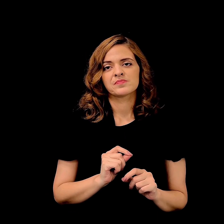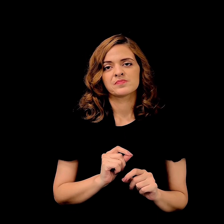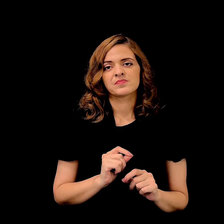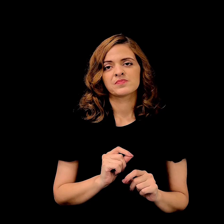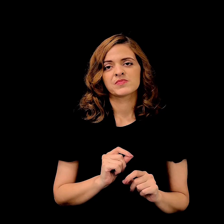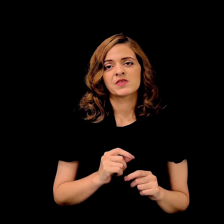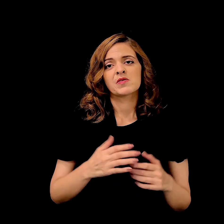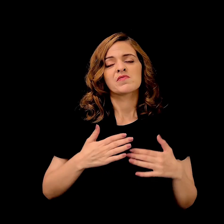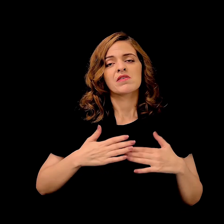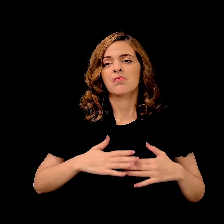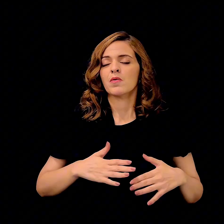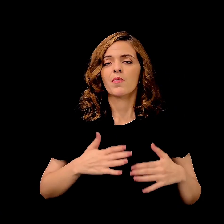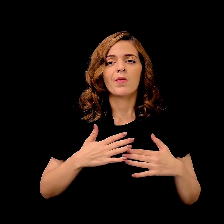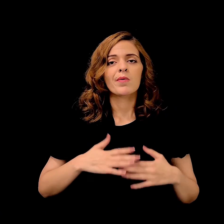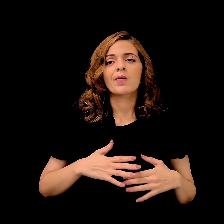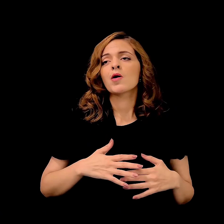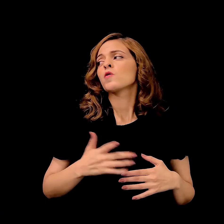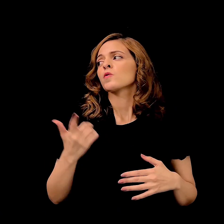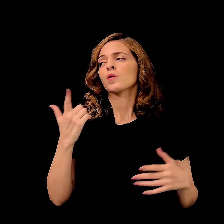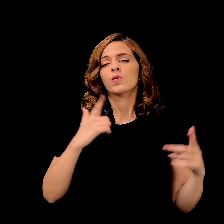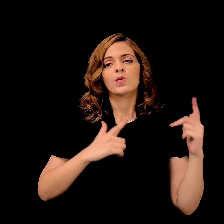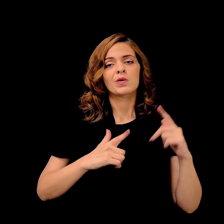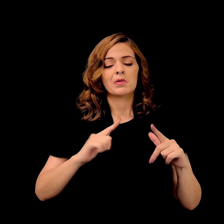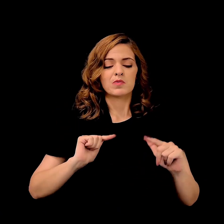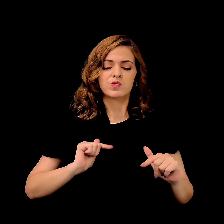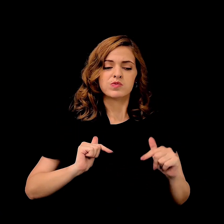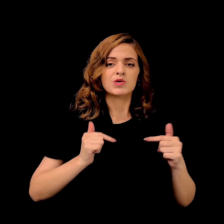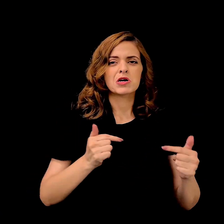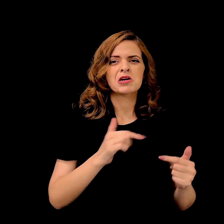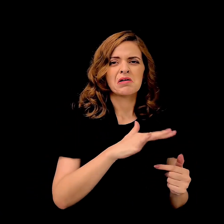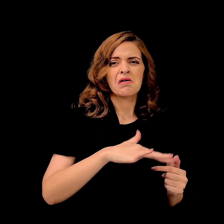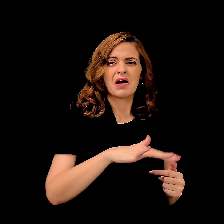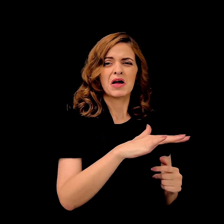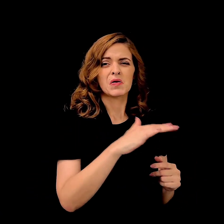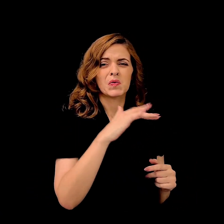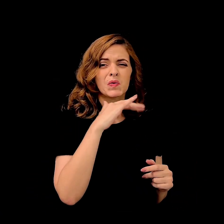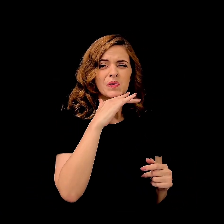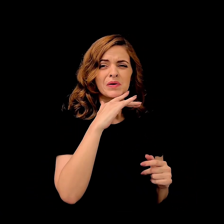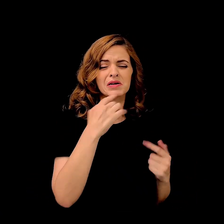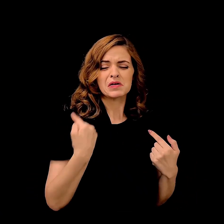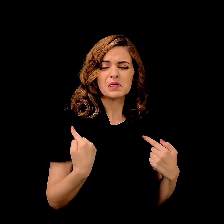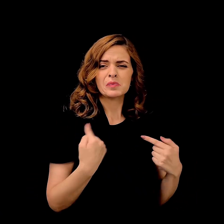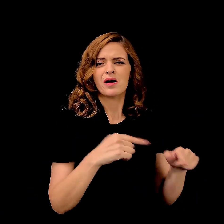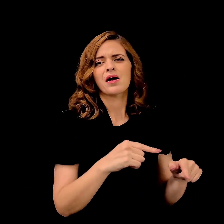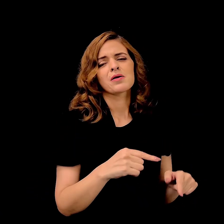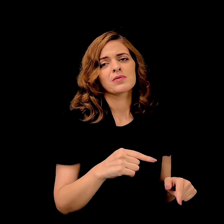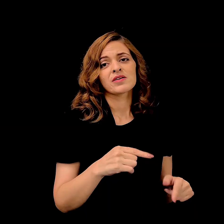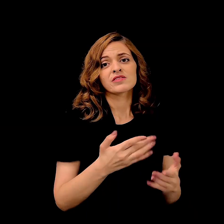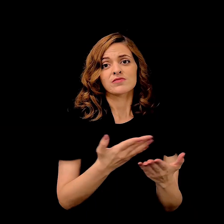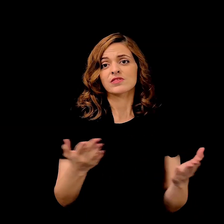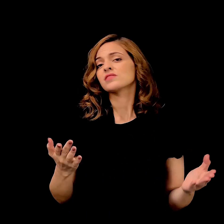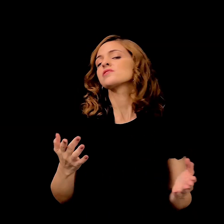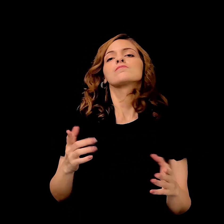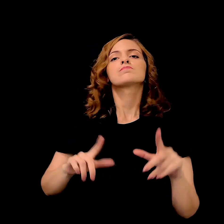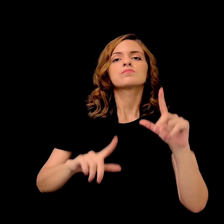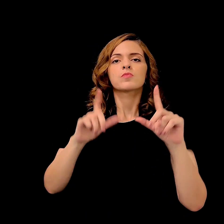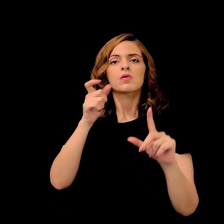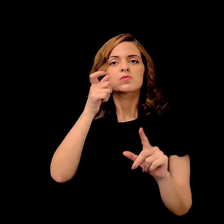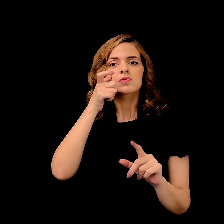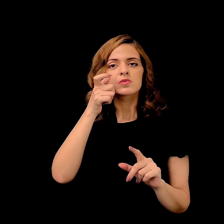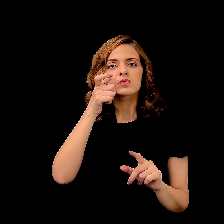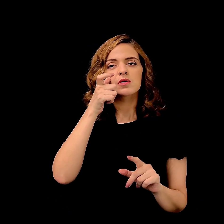tranquilo enfrentar esse mundo mal perverso. Então você que nos assiste nesse